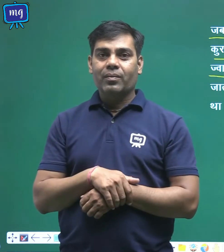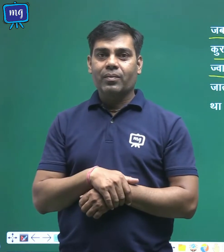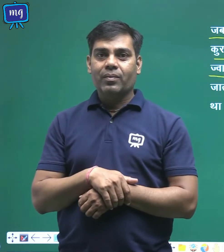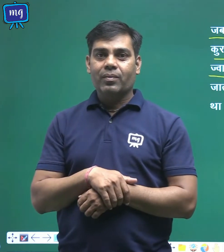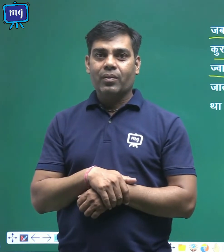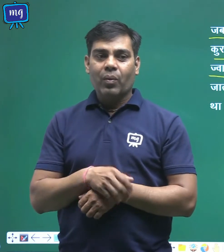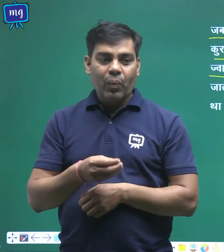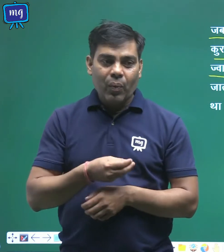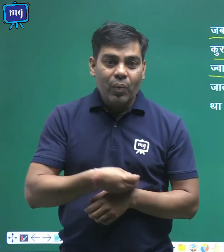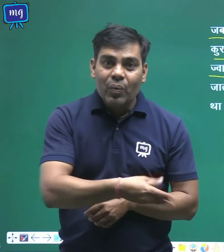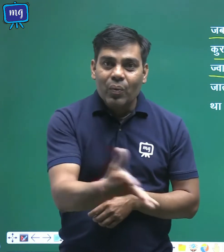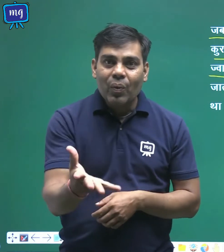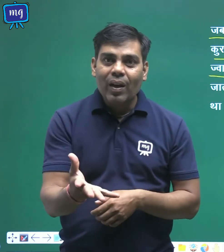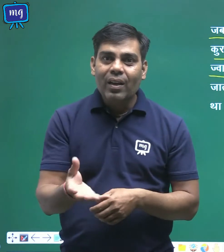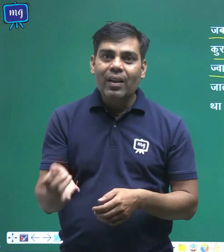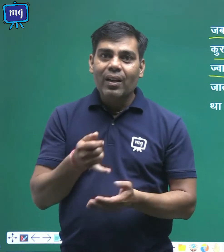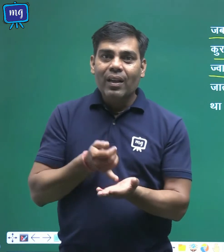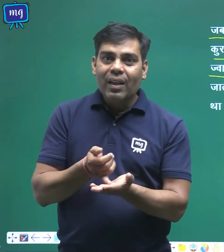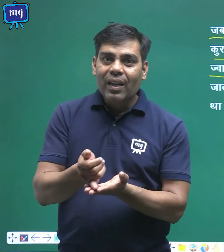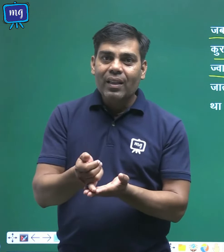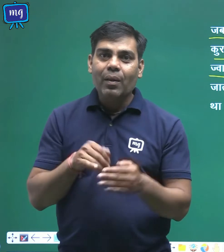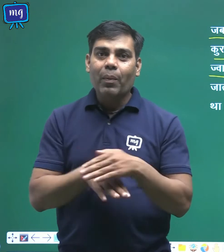ज्वार के खेत में